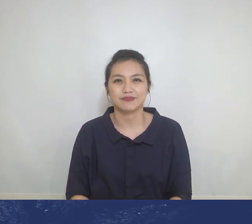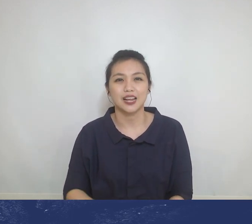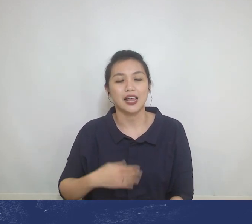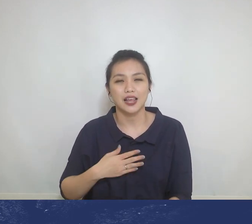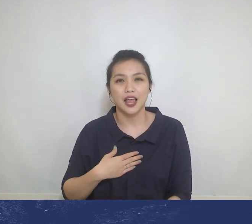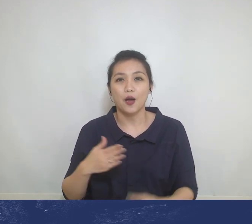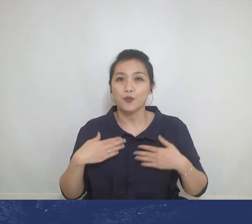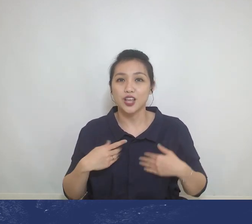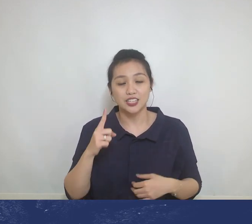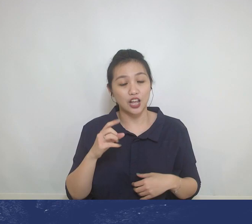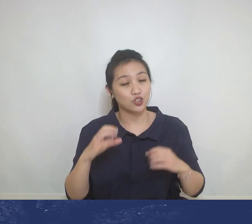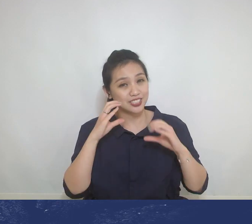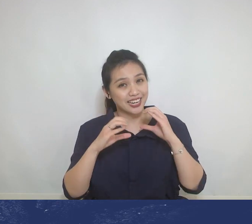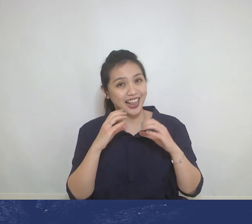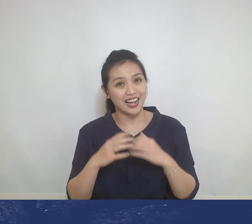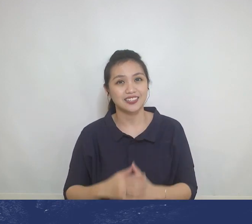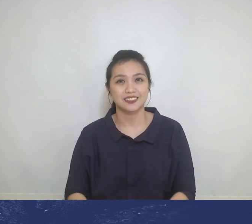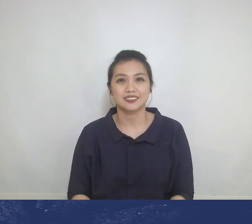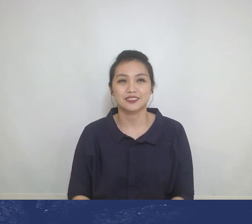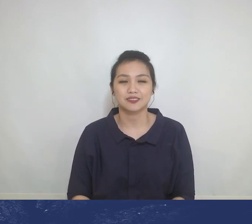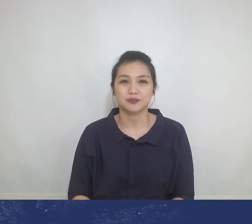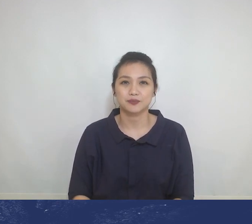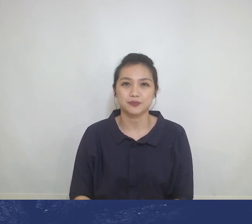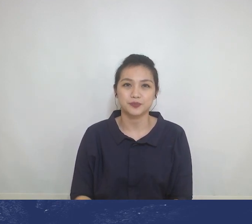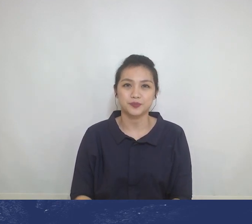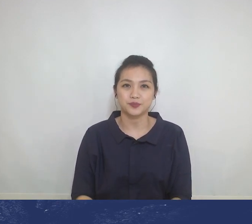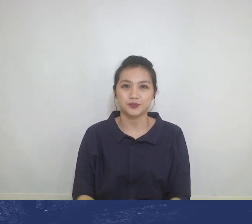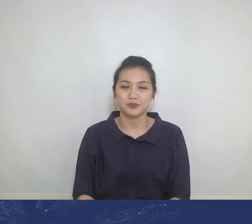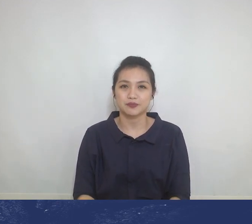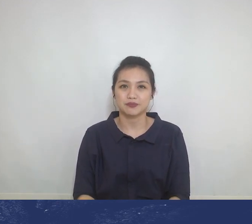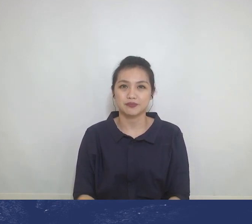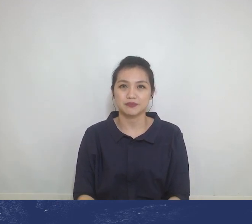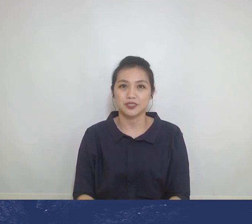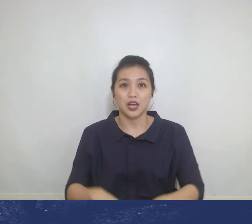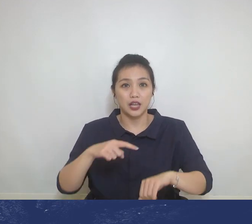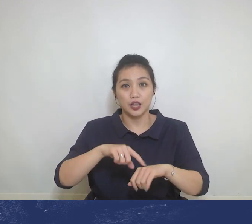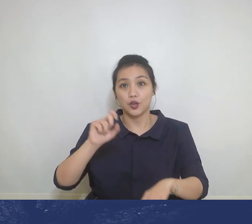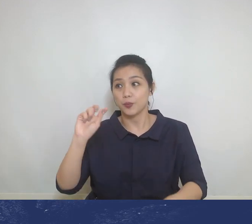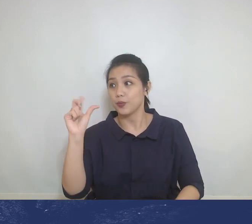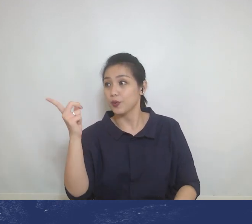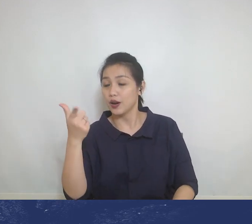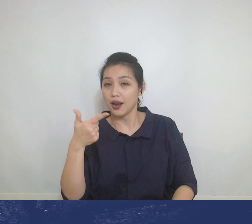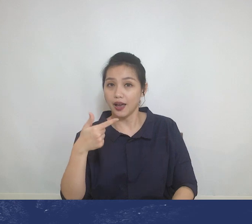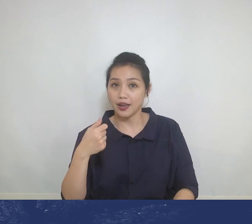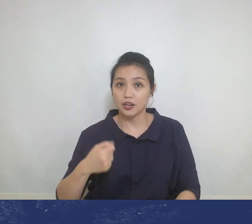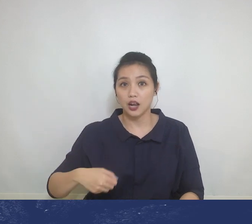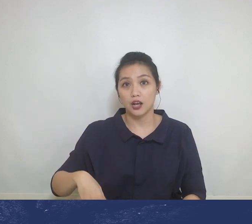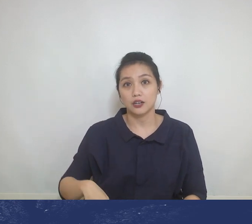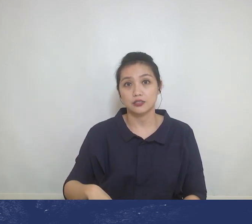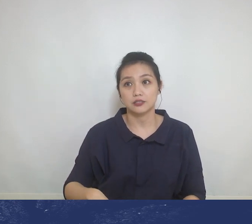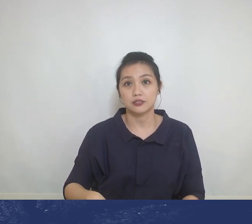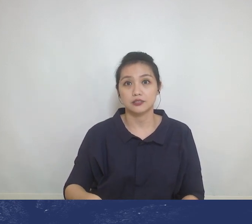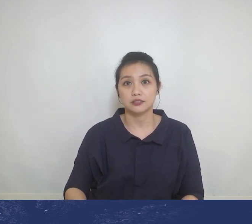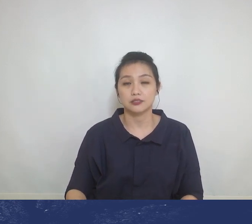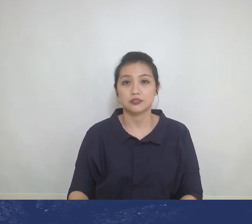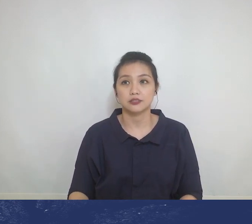Saya punya satu kesaksian terakhir. Jadi di bulan